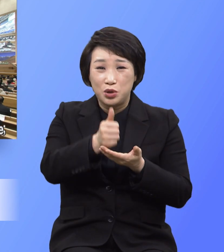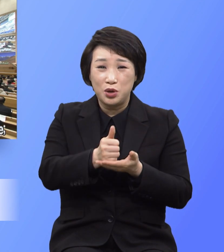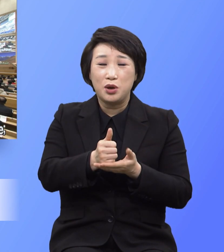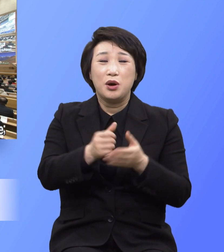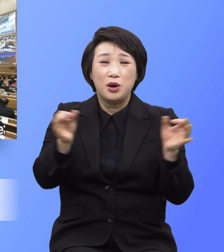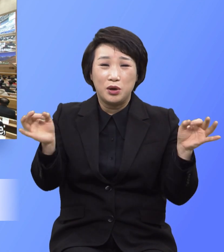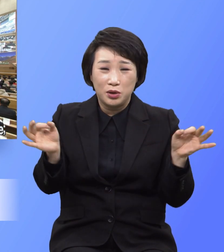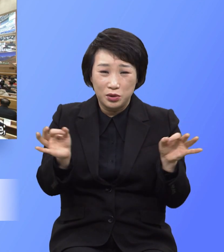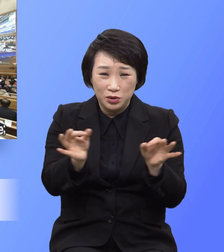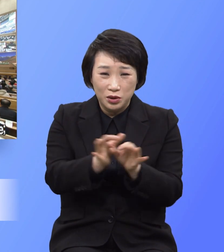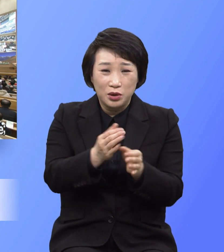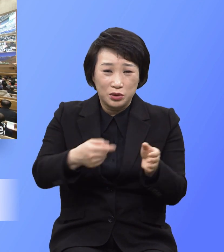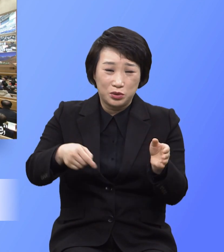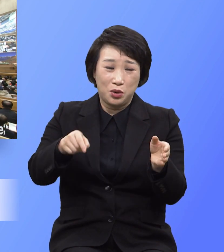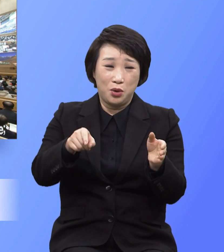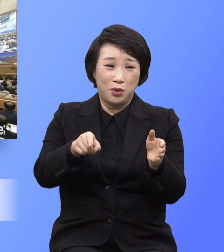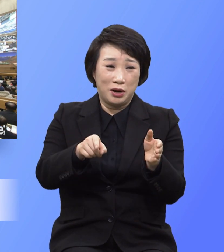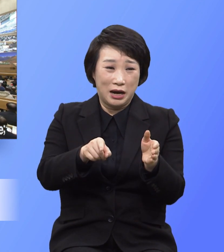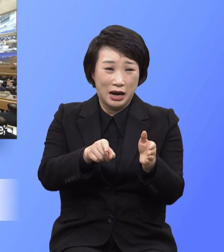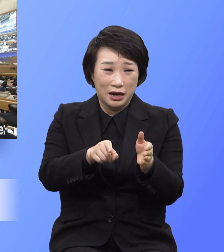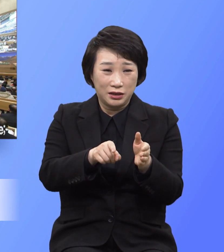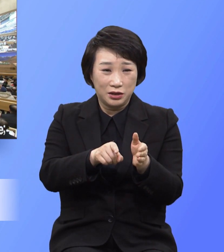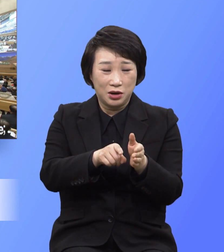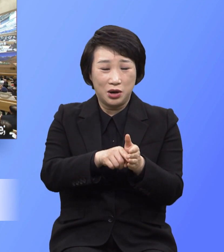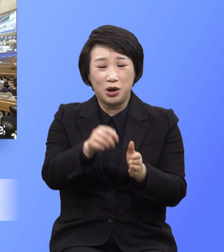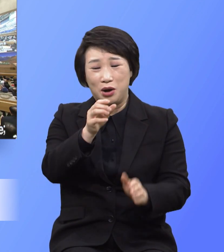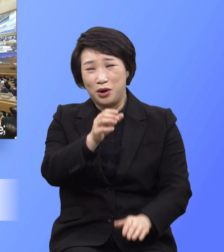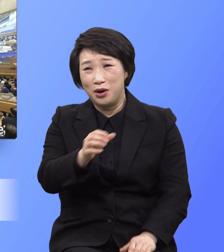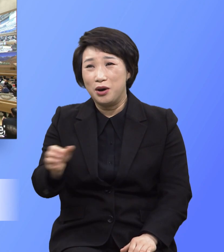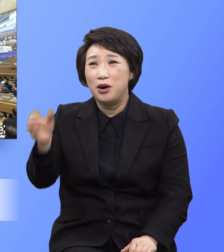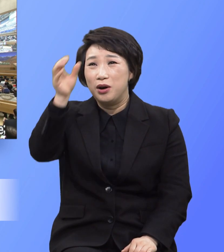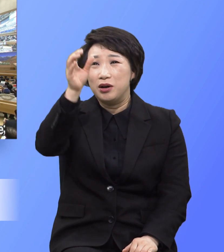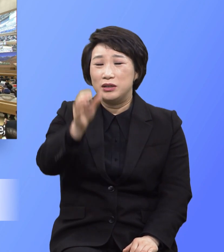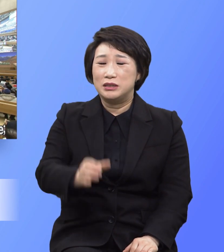우리 죄를 속하려